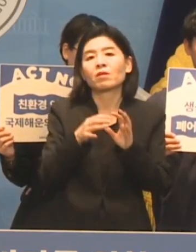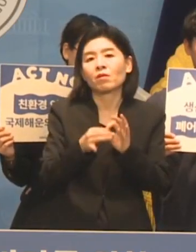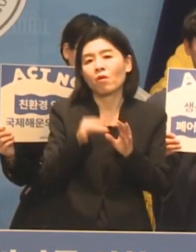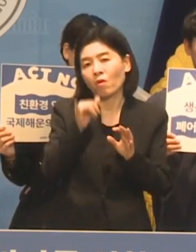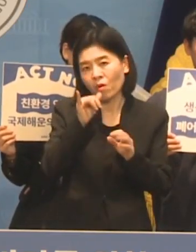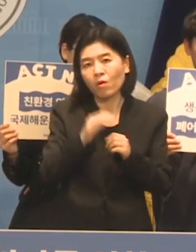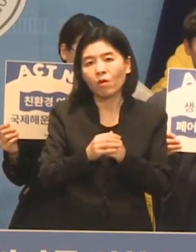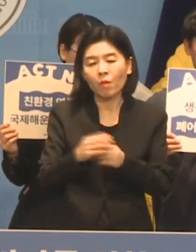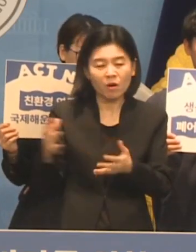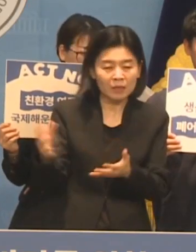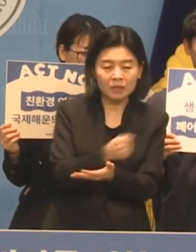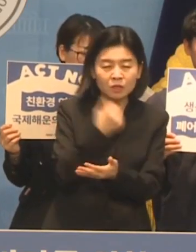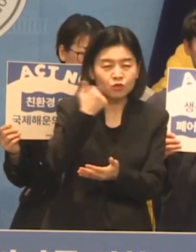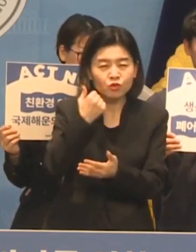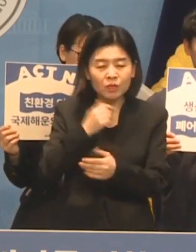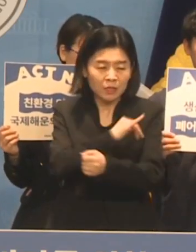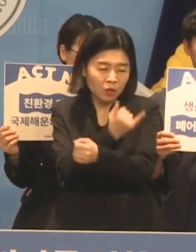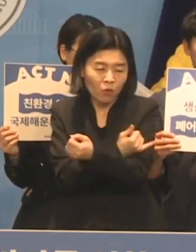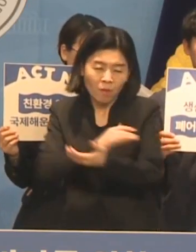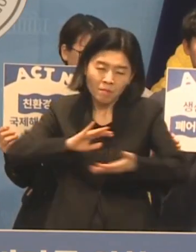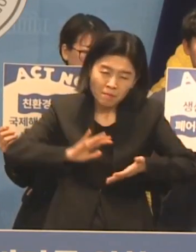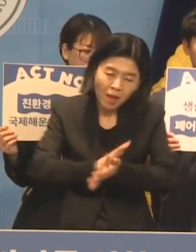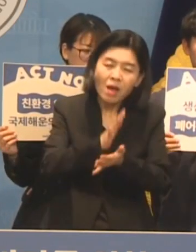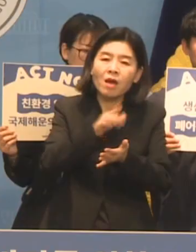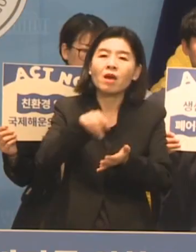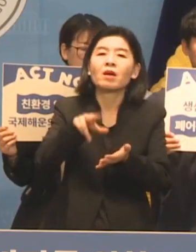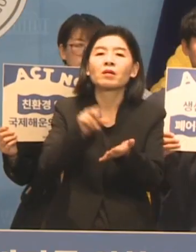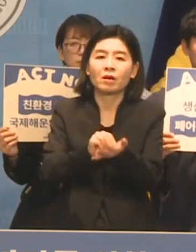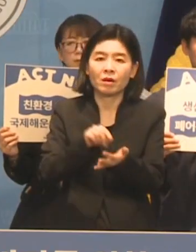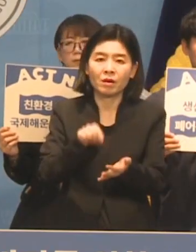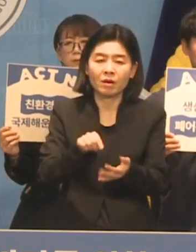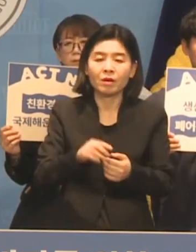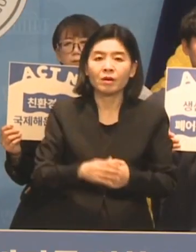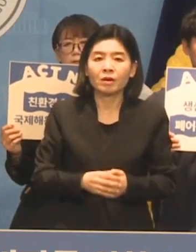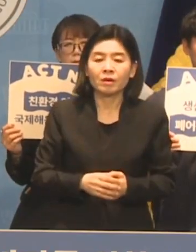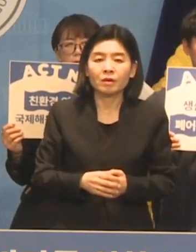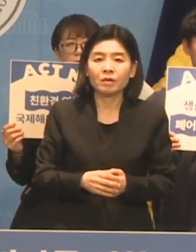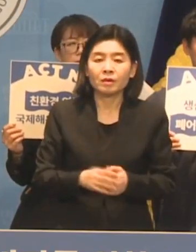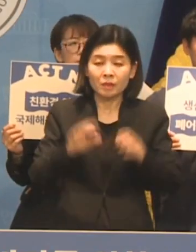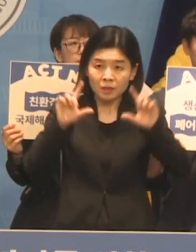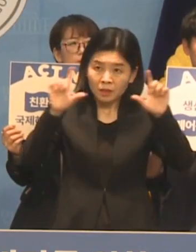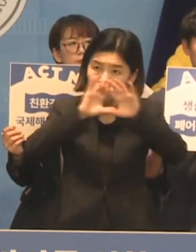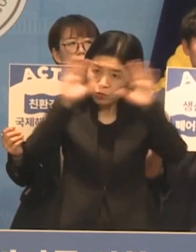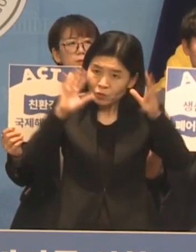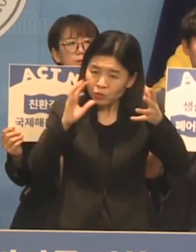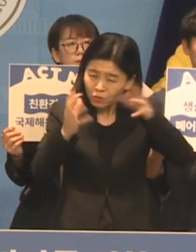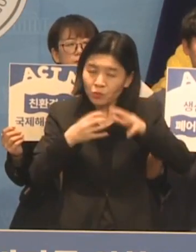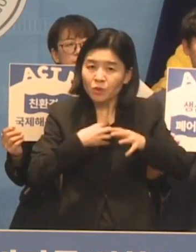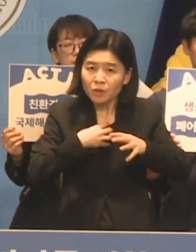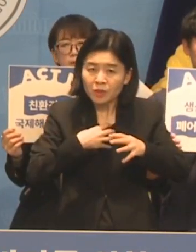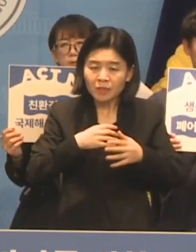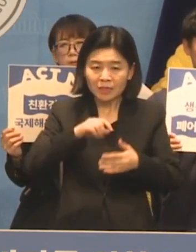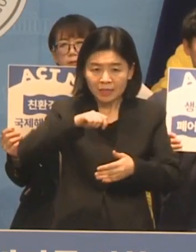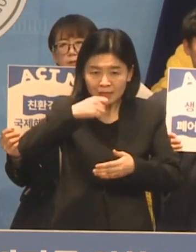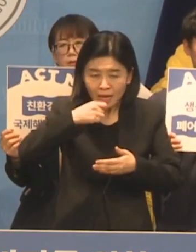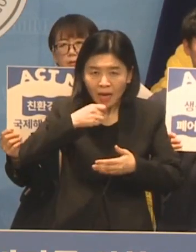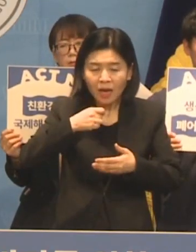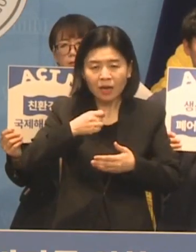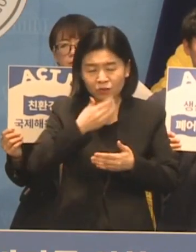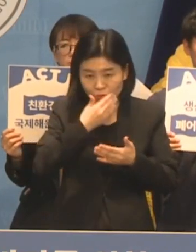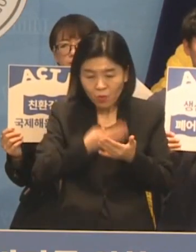일으키고 인권을 유린하는 관행을 조장하고 있습니다. 기후 위기와 식량 안보라는 큰 위협